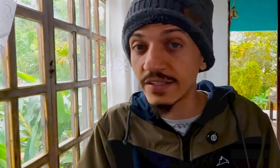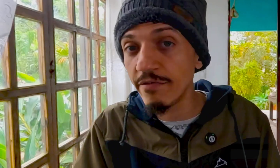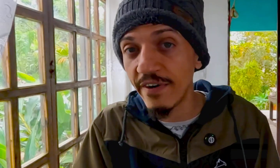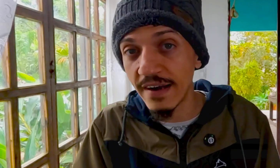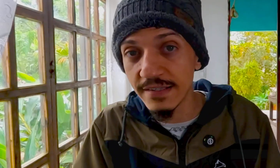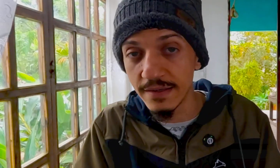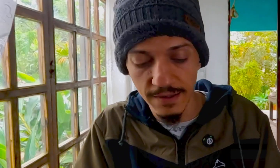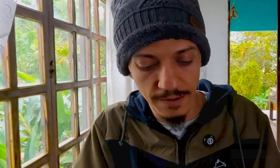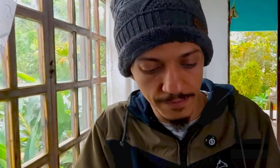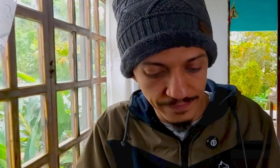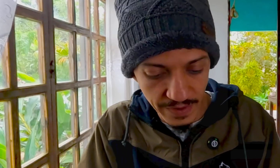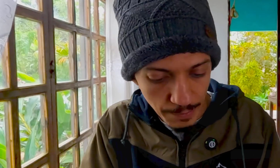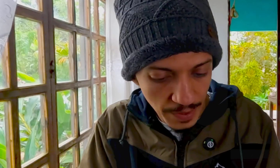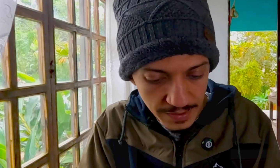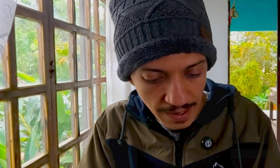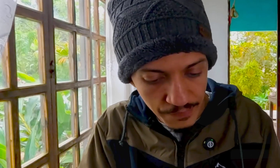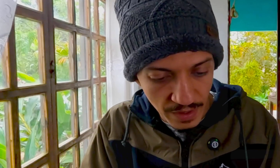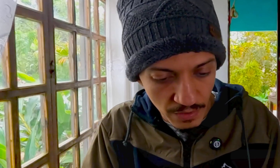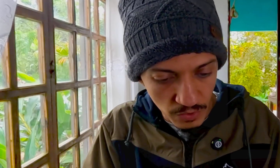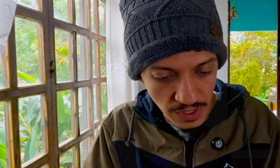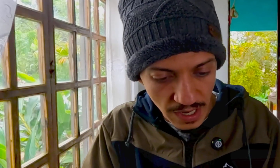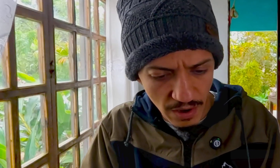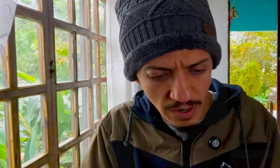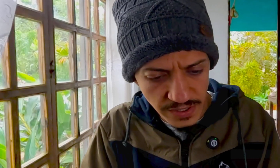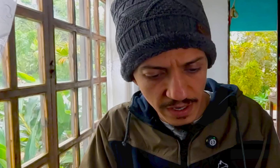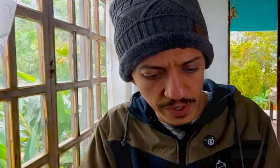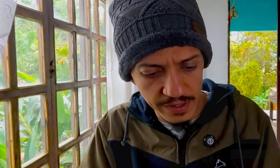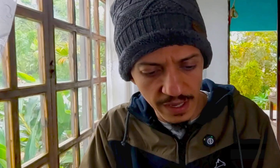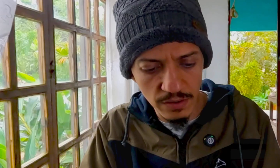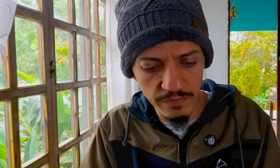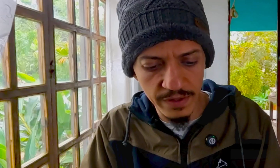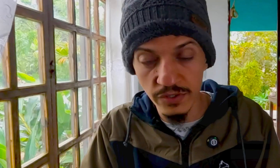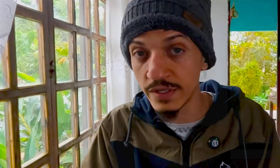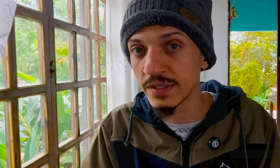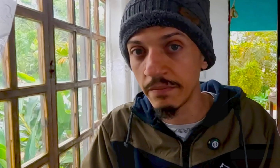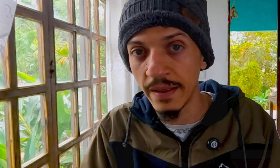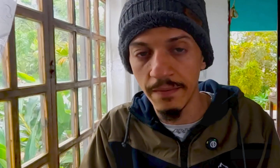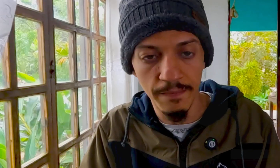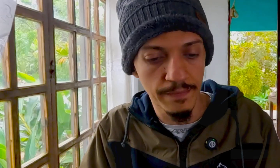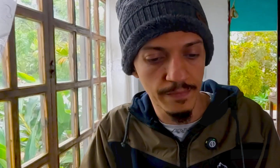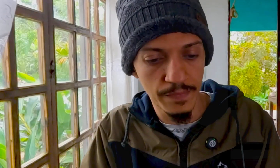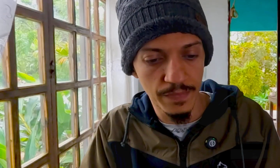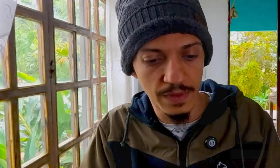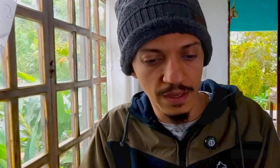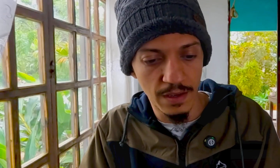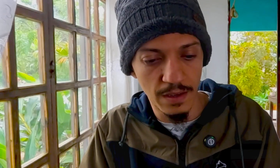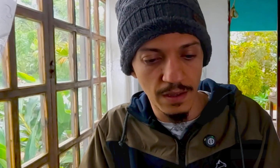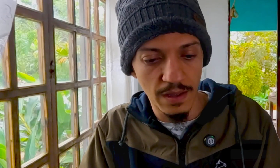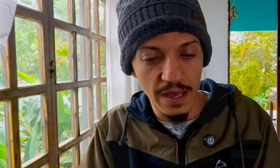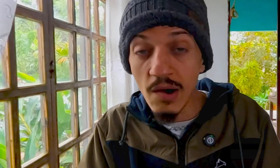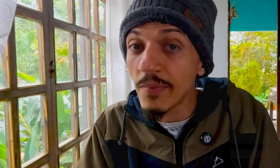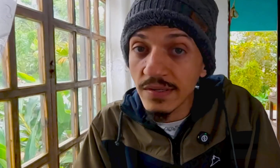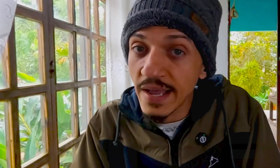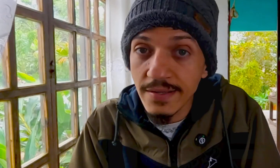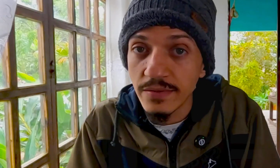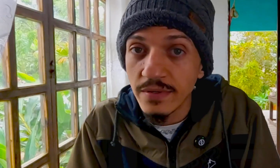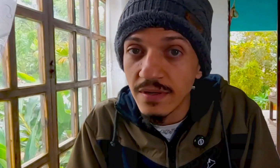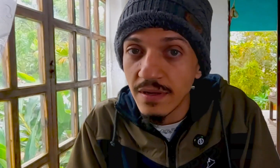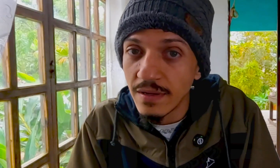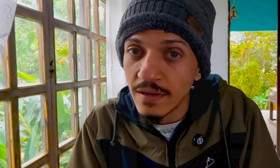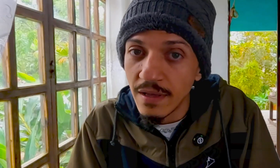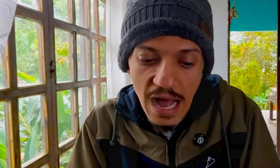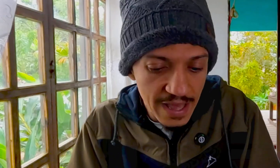ali que é de alface. Vou plantar. O de lá, eu acho que é 80, 90 dias também. É um